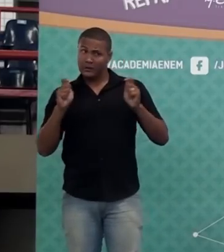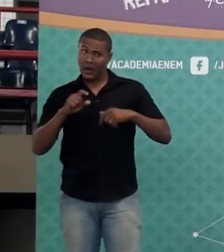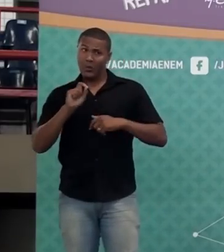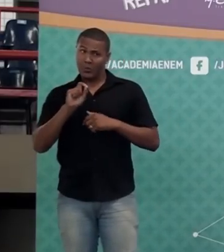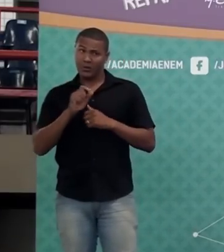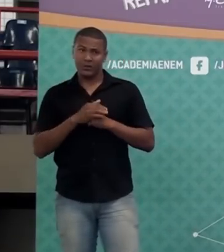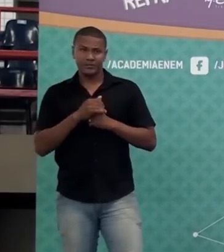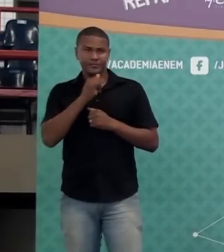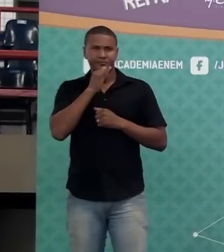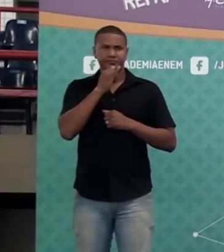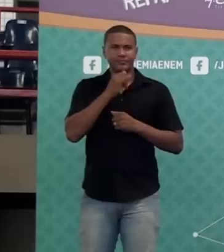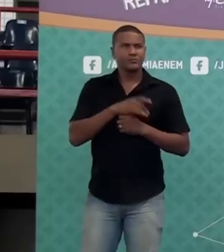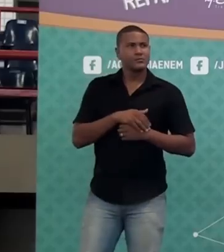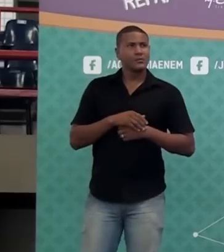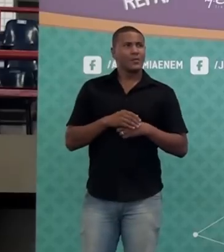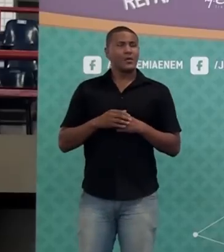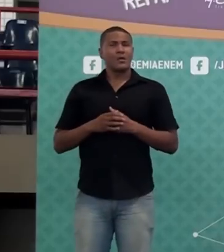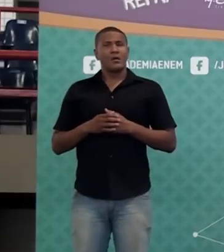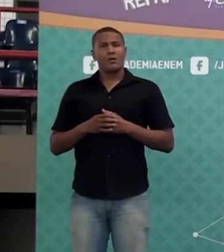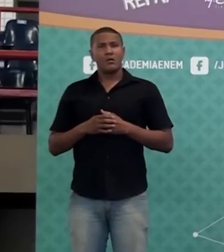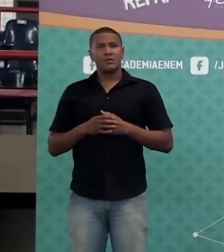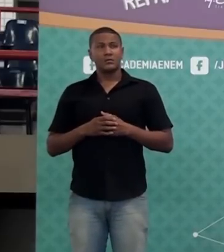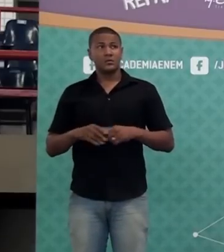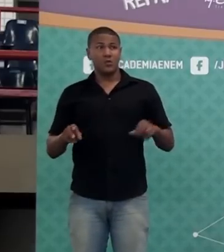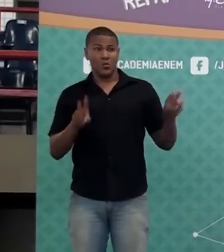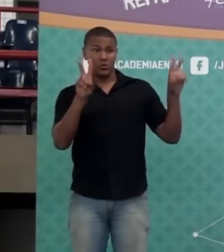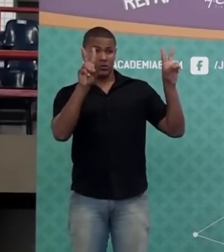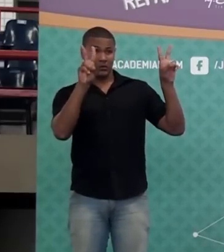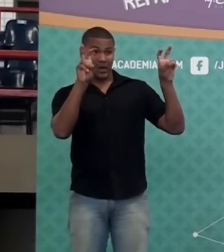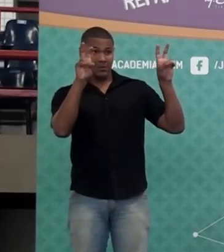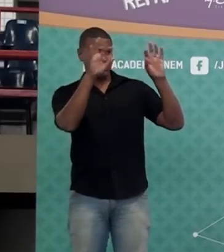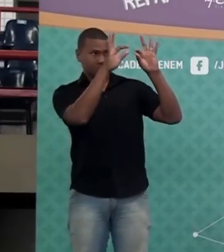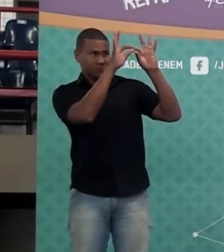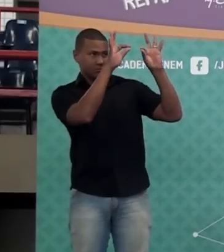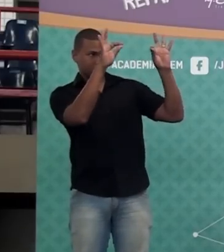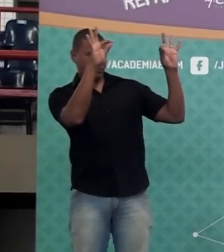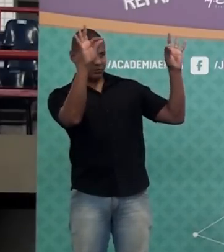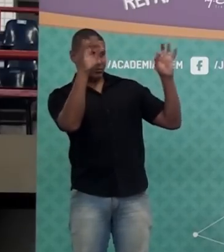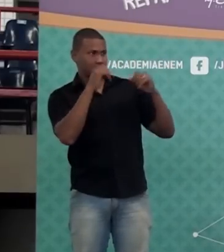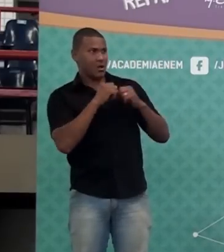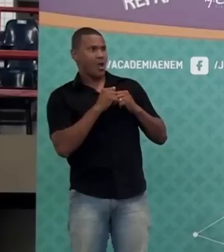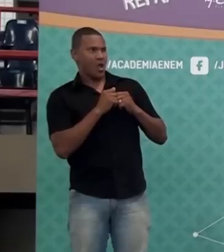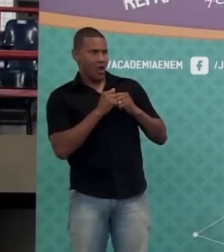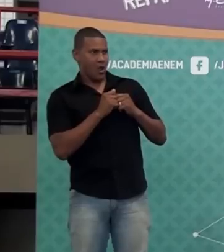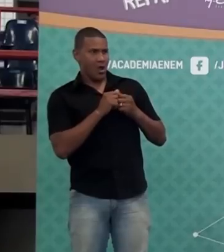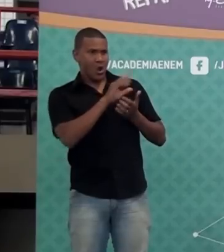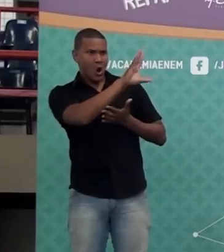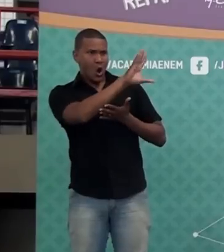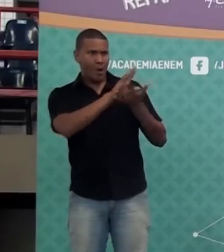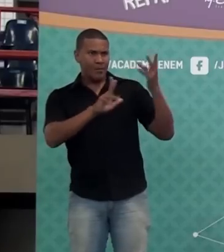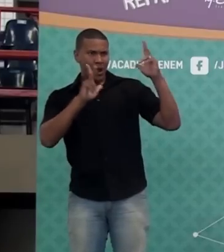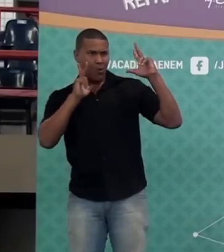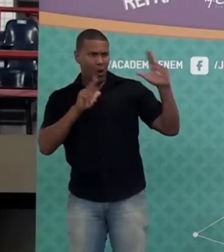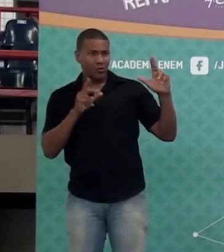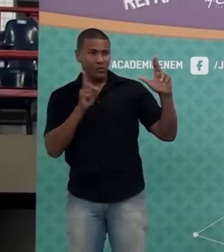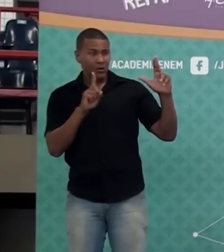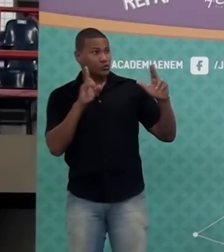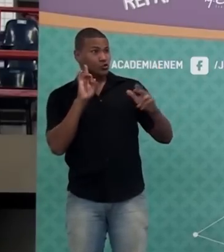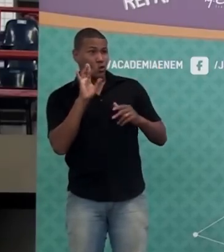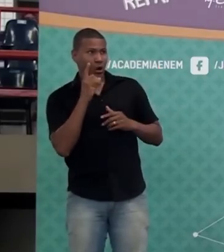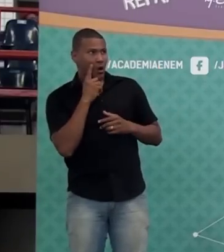as 2 primeiras ideias. Eu posso mudar a posição dos termos do